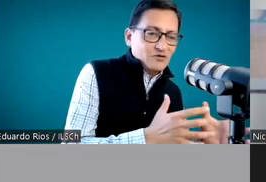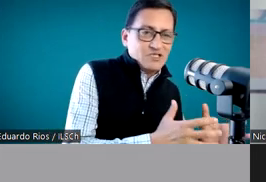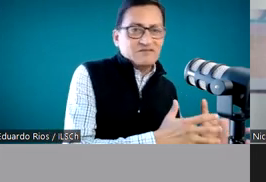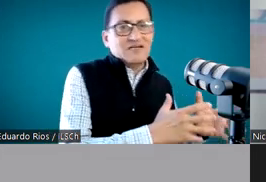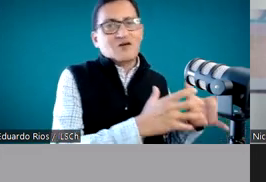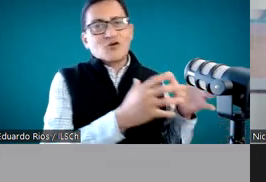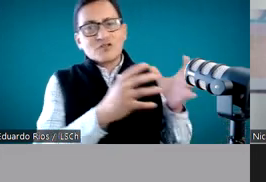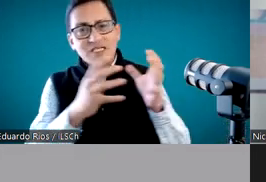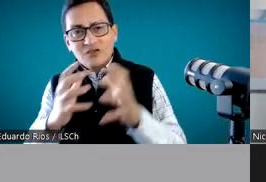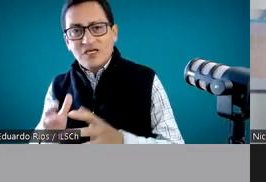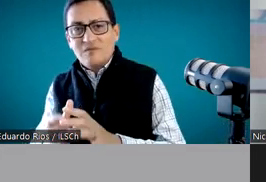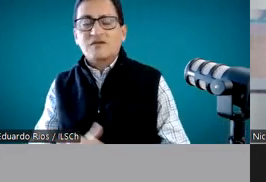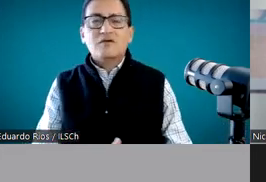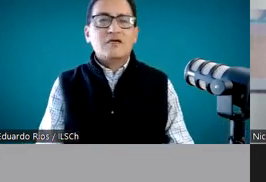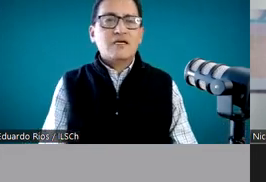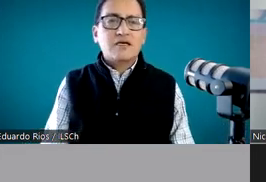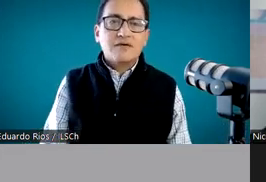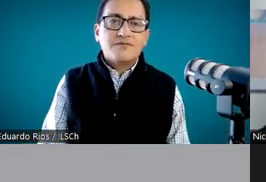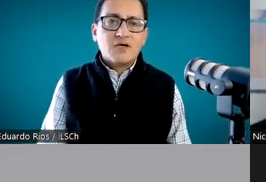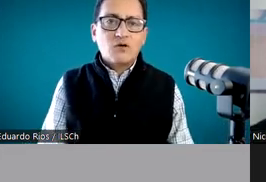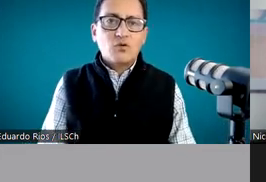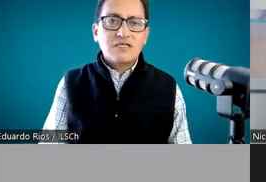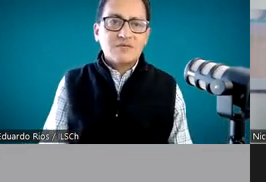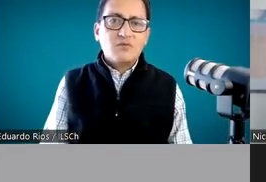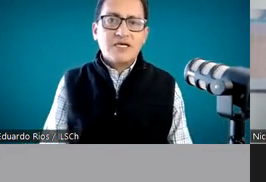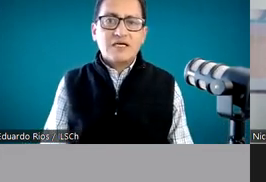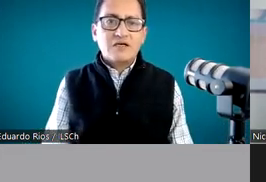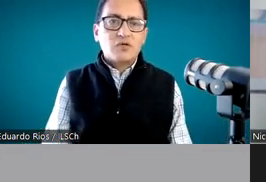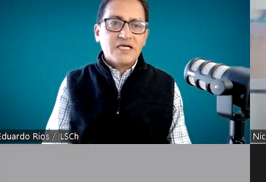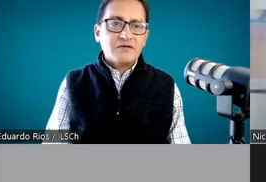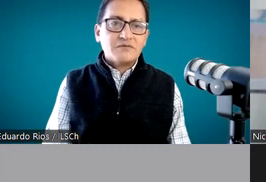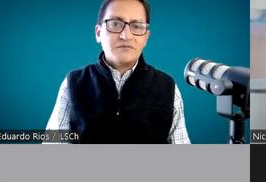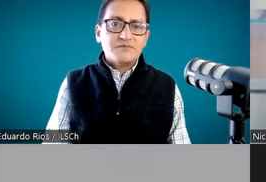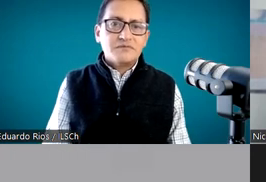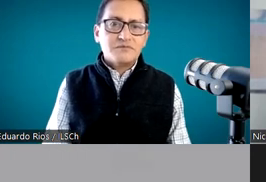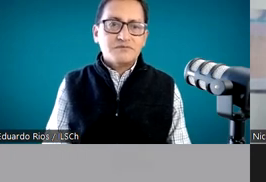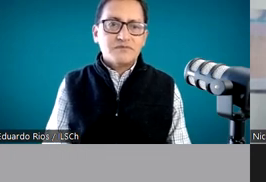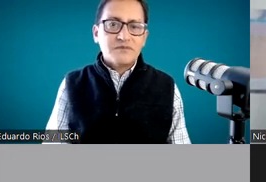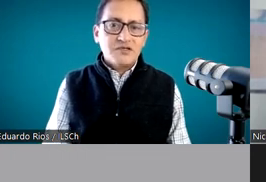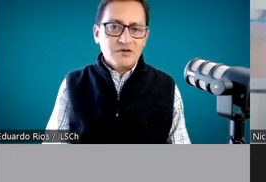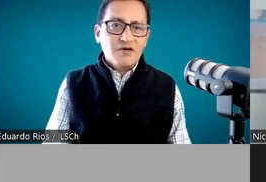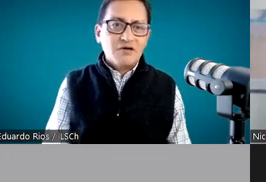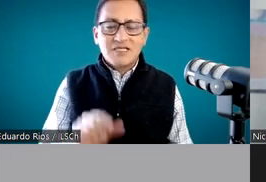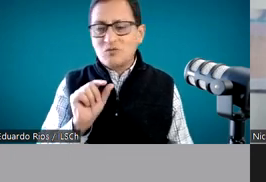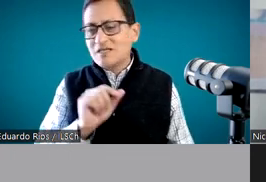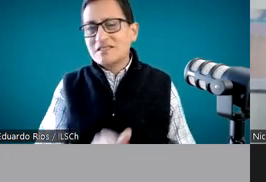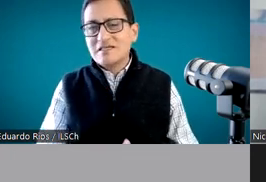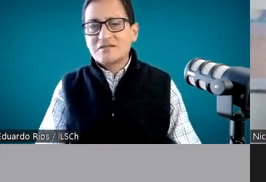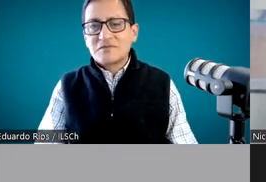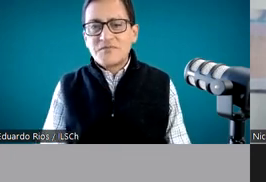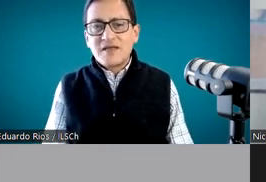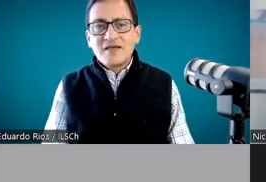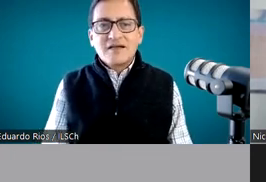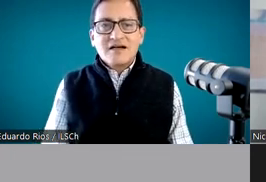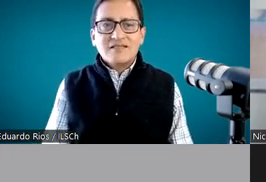automáticamente nos lleva a conocer estos elementos que los utilizamos para comunicarnos. De hecho, vamos a hablar un ratito más acerca de